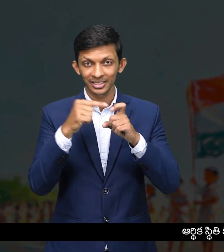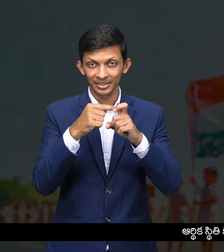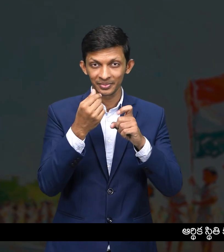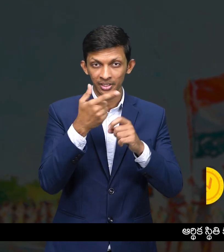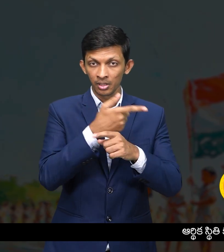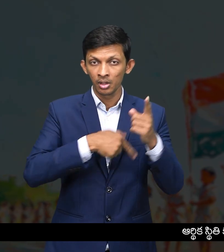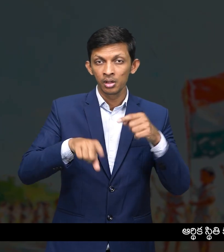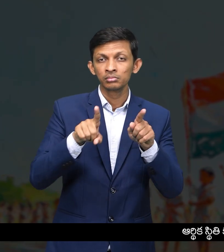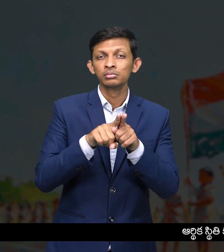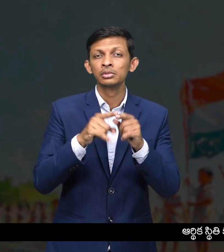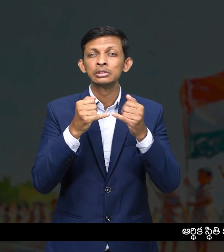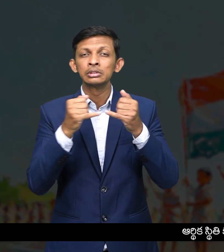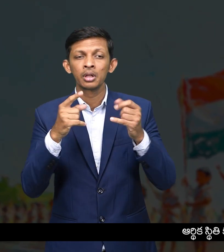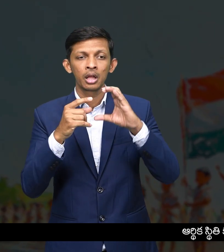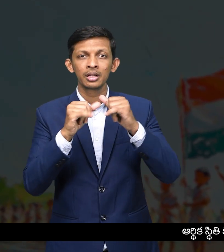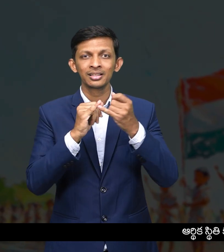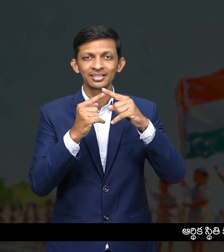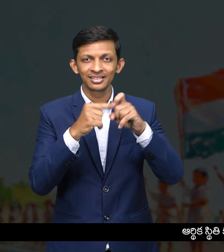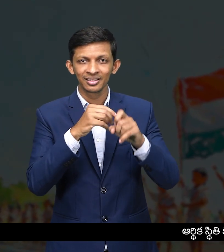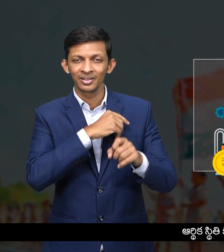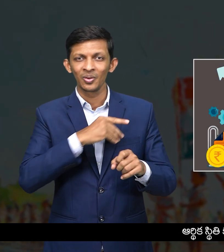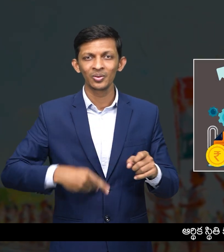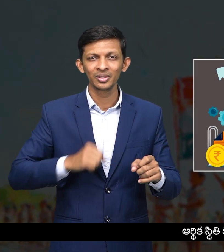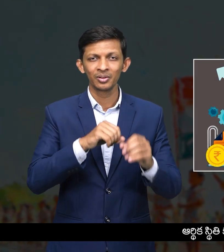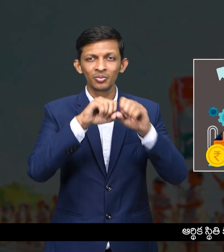ఆర్థిక స్థితి కుల వ్యవస్థతో ముడిపడి ఉంది.